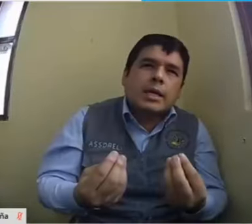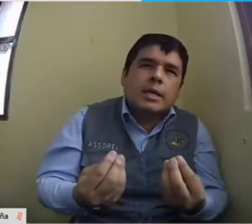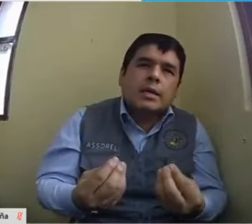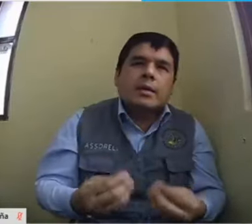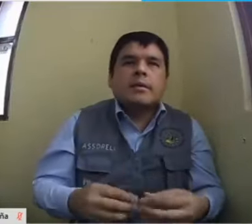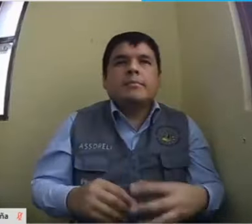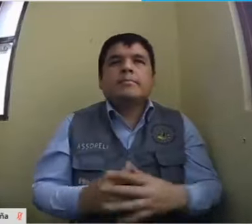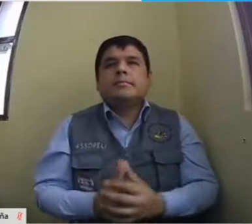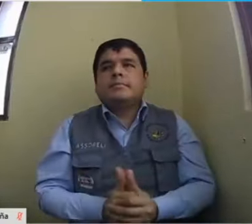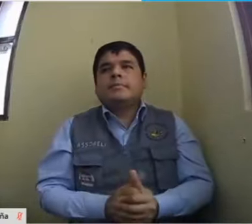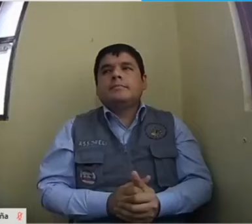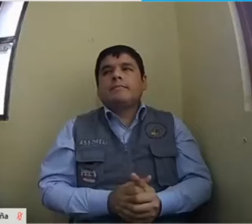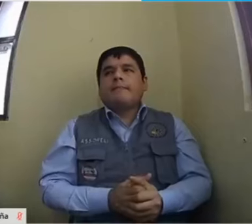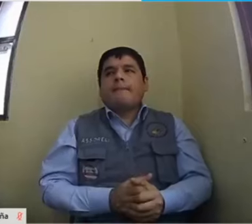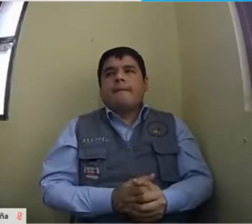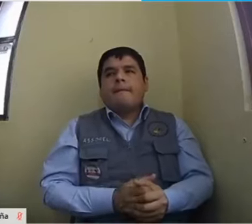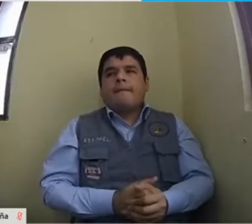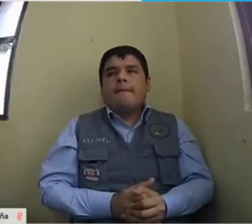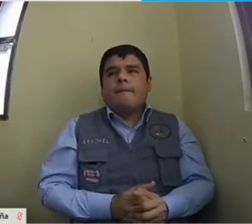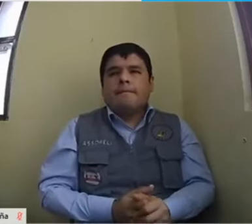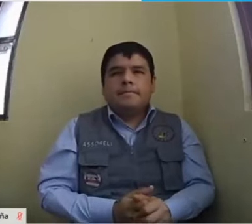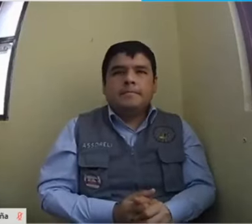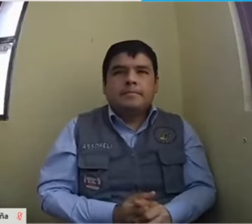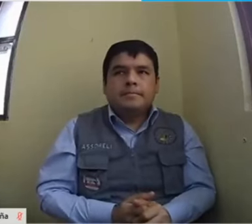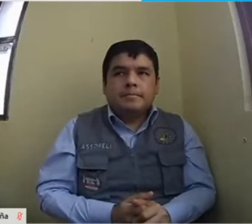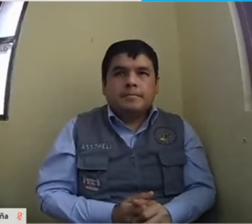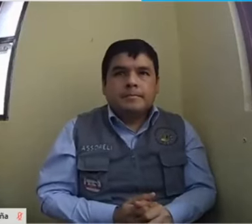¿Por qué vinieron? ¿Por qué lo hicieron? ¿Por qué?